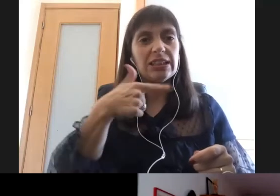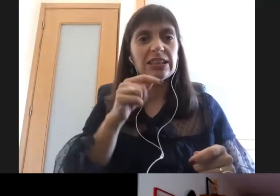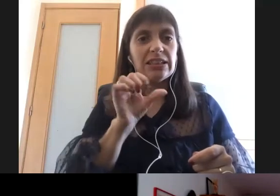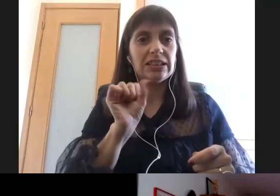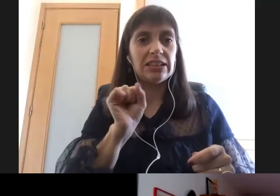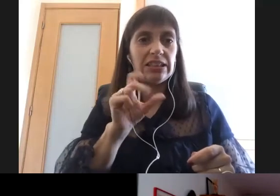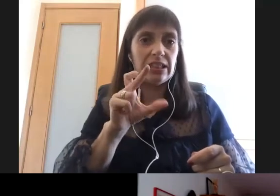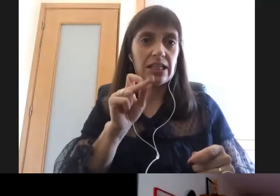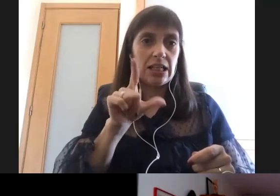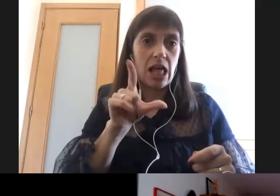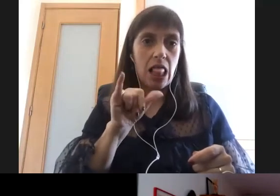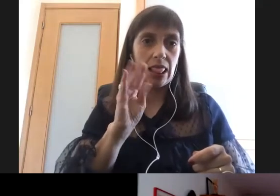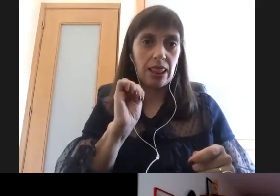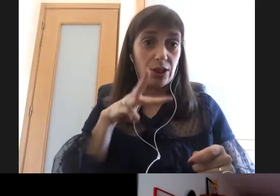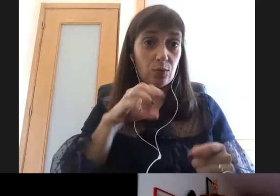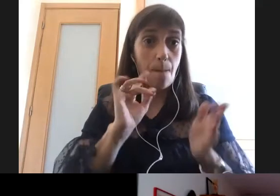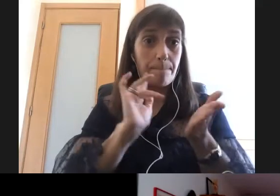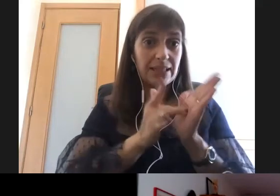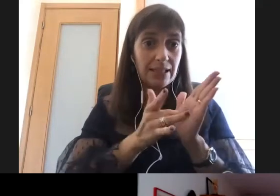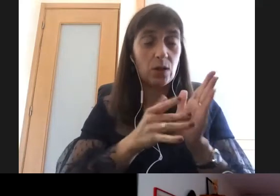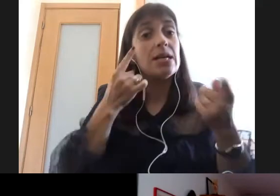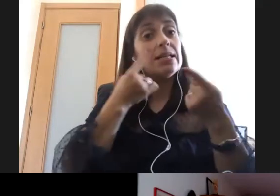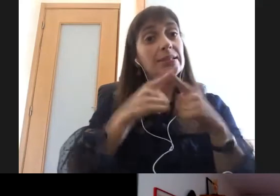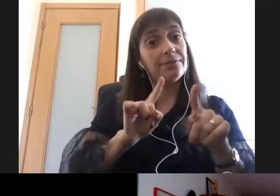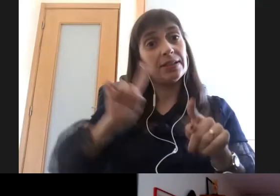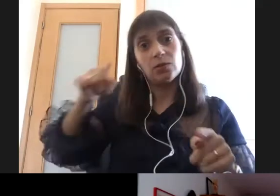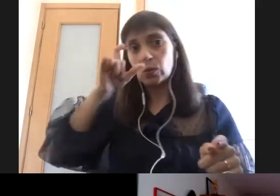que era diferente do integralismo do Salazar.